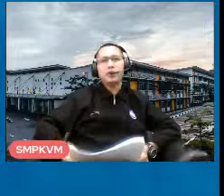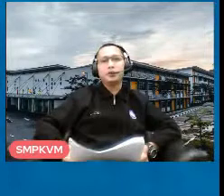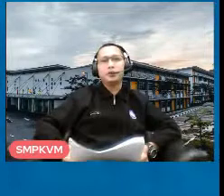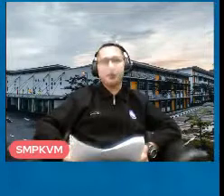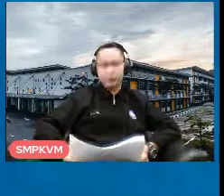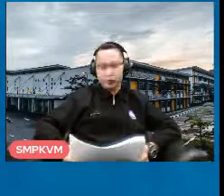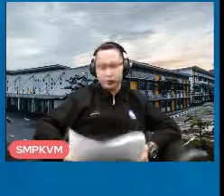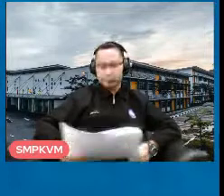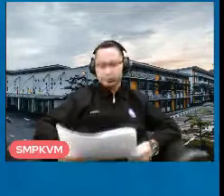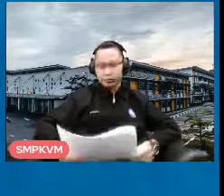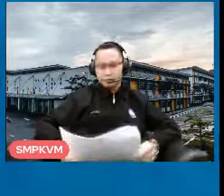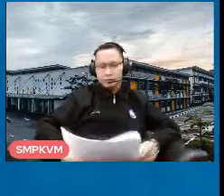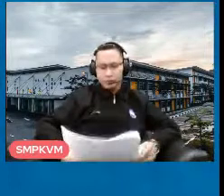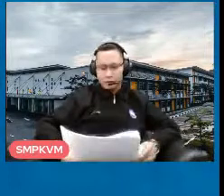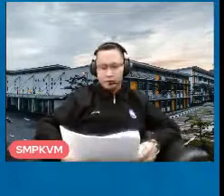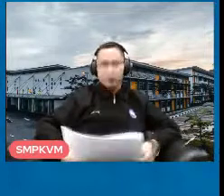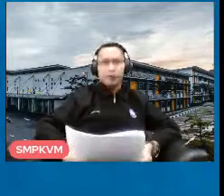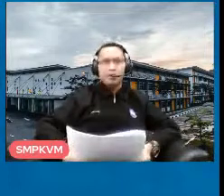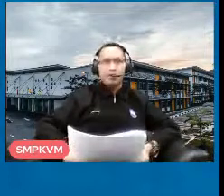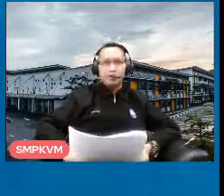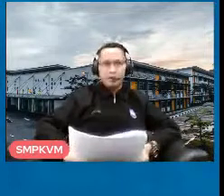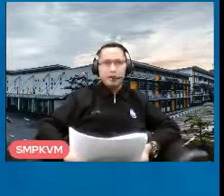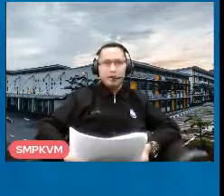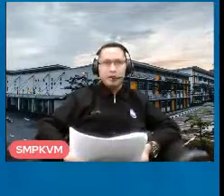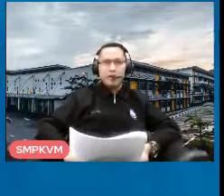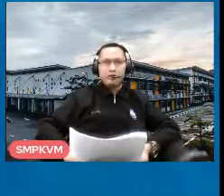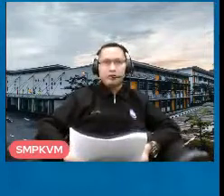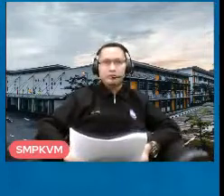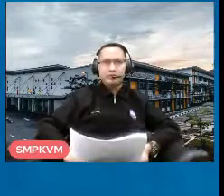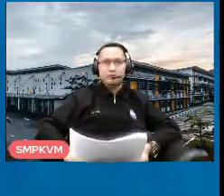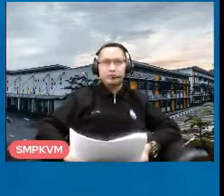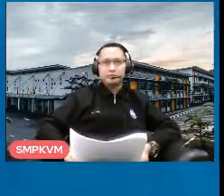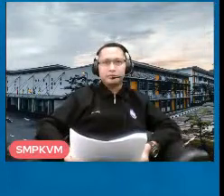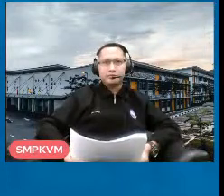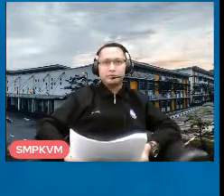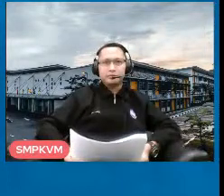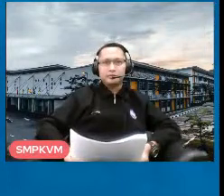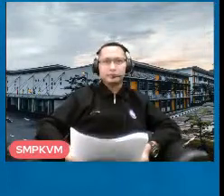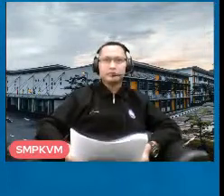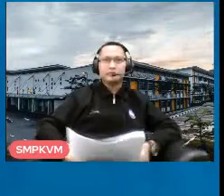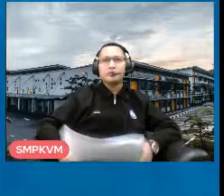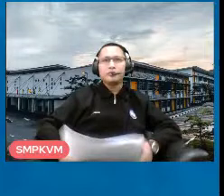file Pa ah macam tulang Oke next